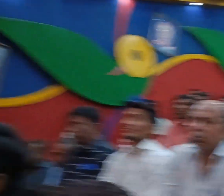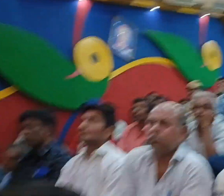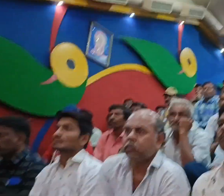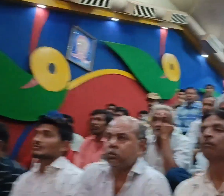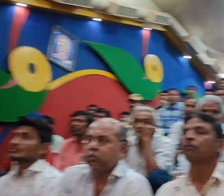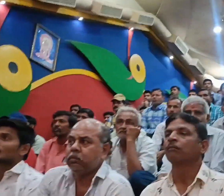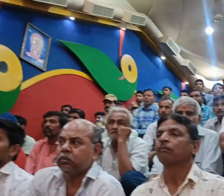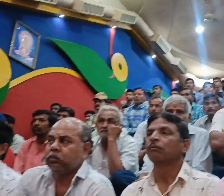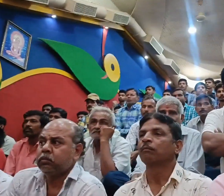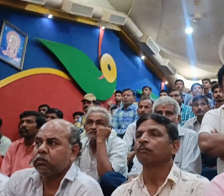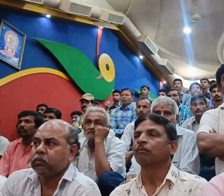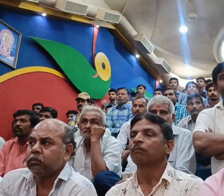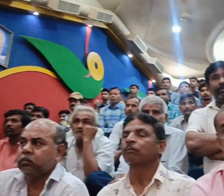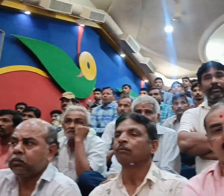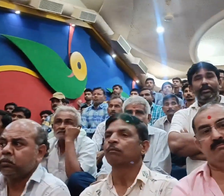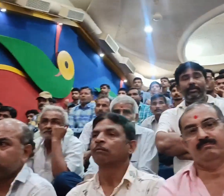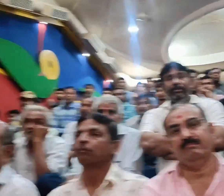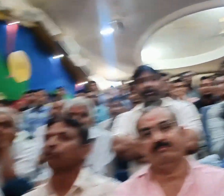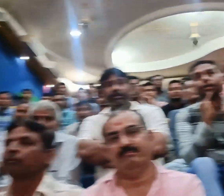સગળુંને